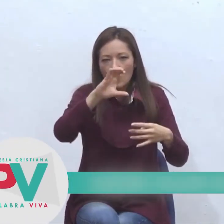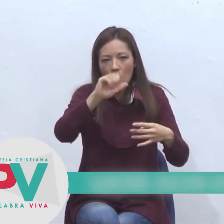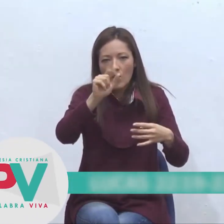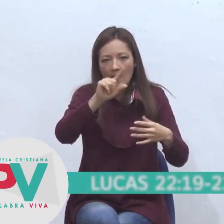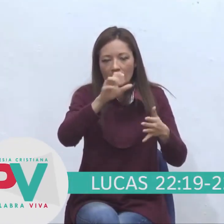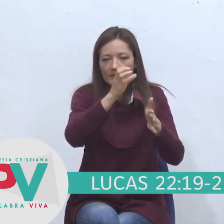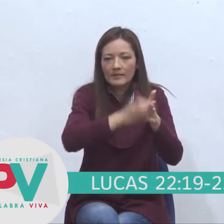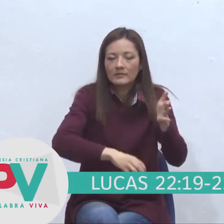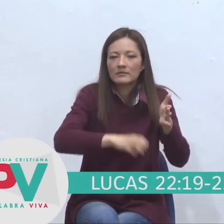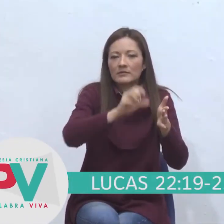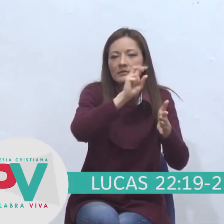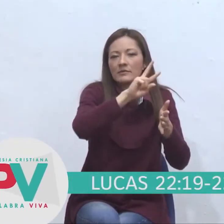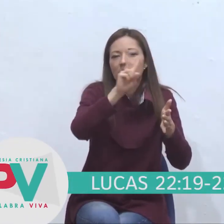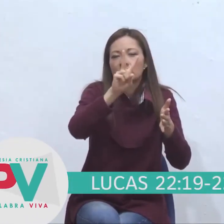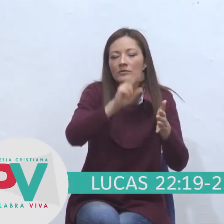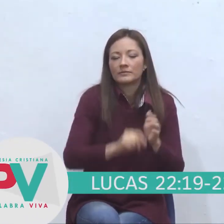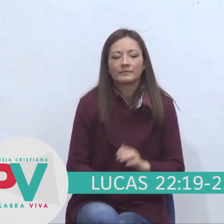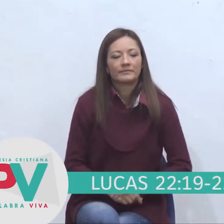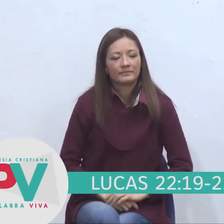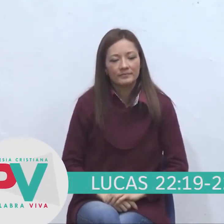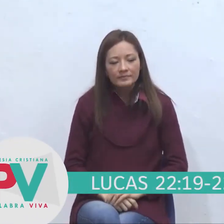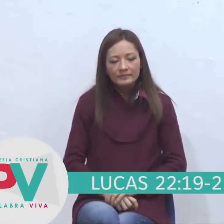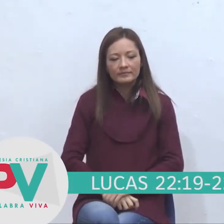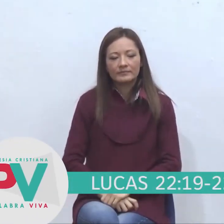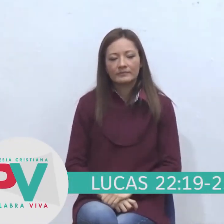Nuevamente Lucas capítulo 22.